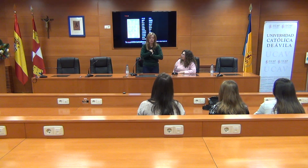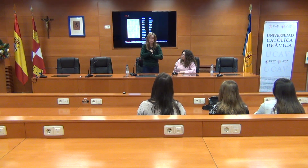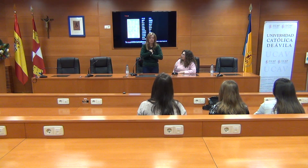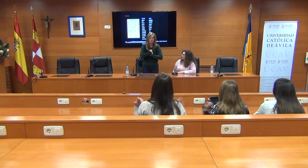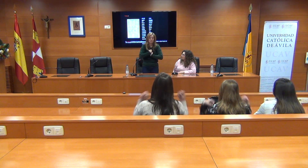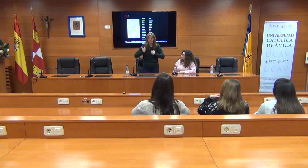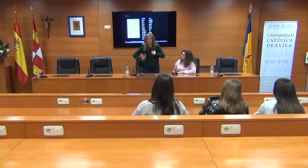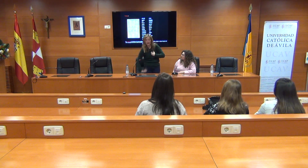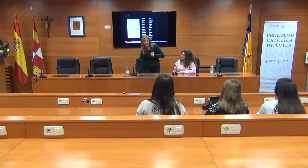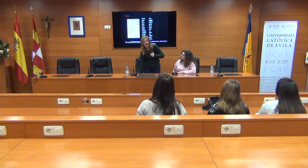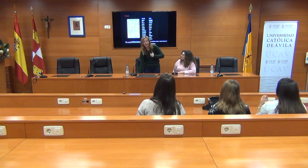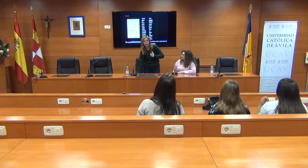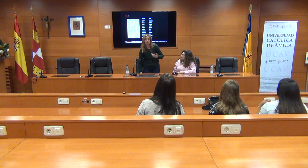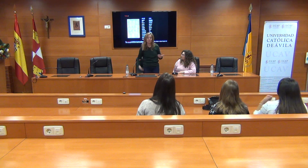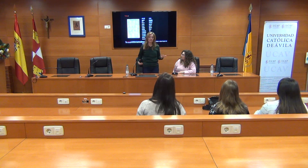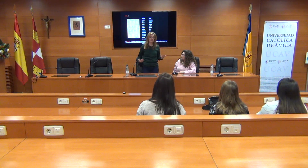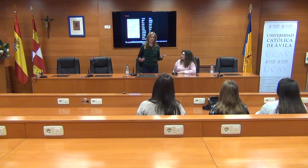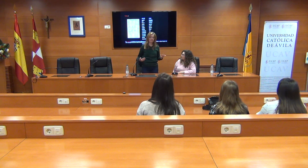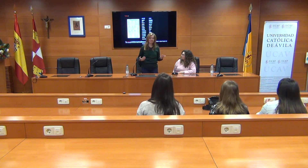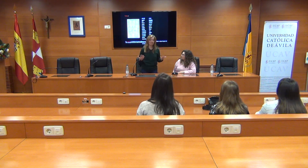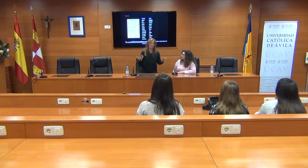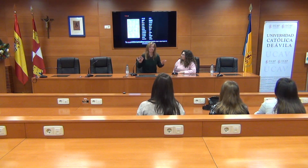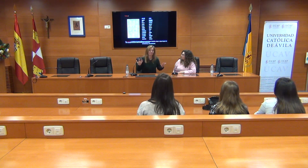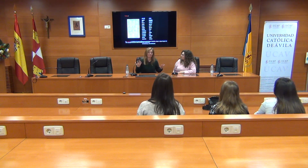abrigo chaqueta es lo mismo